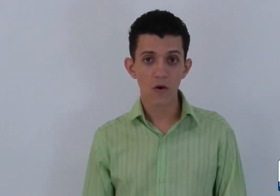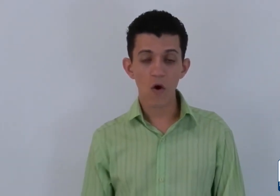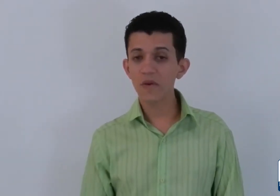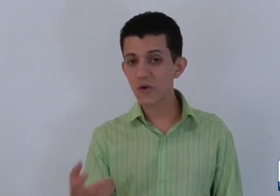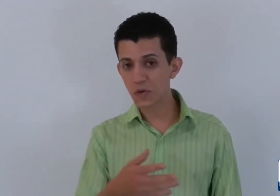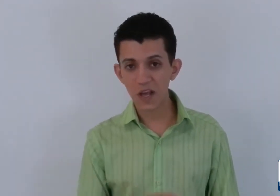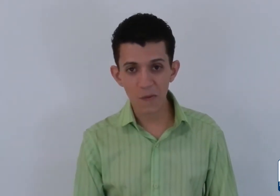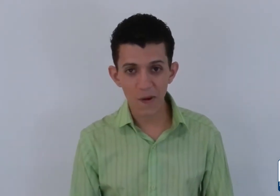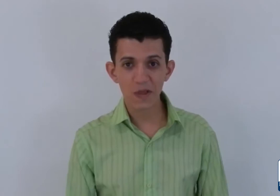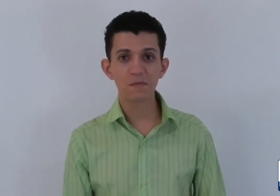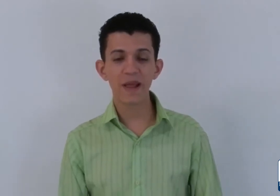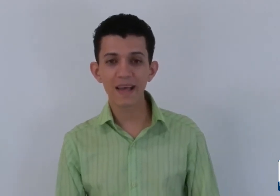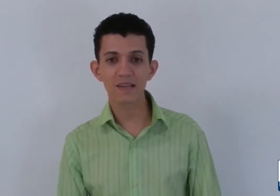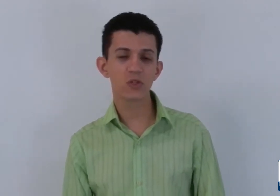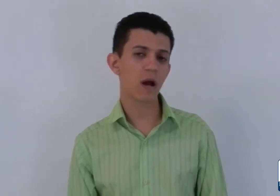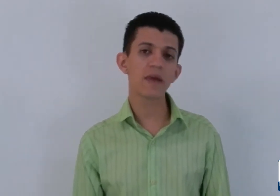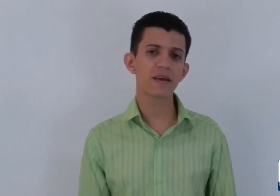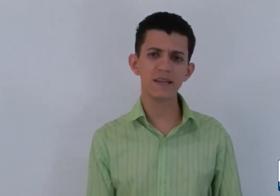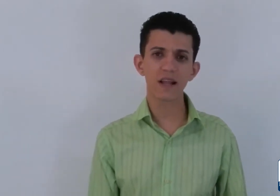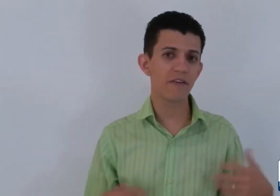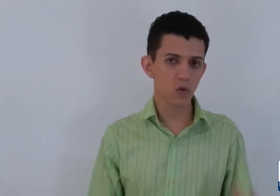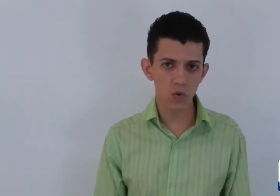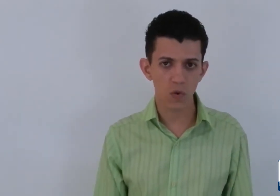Como eu já contei em uma outra experiência, eu tinha uma amiga que escrevia tudo.